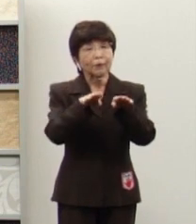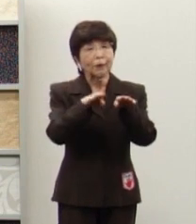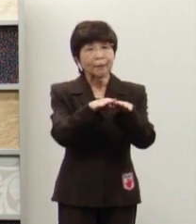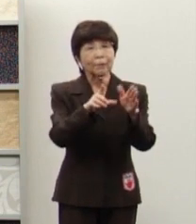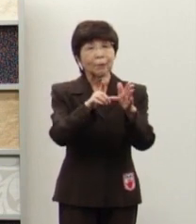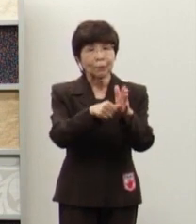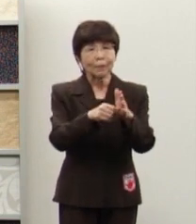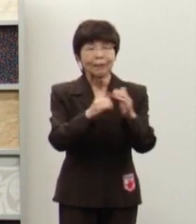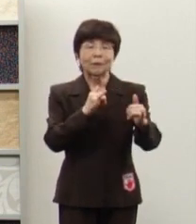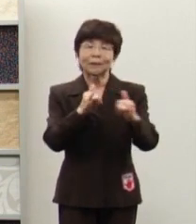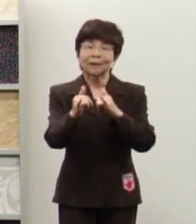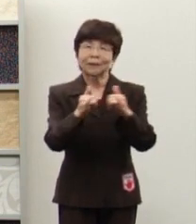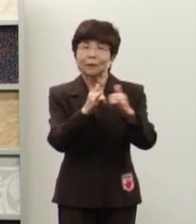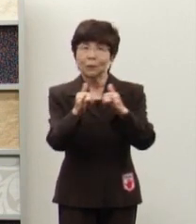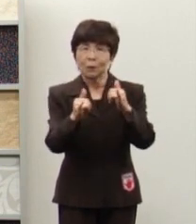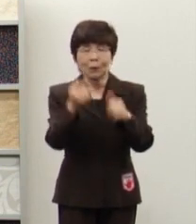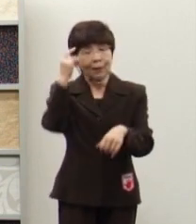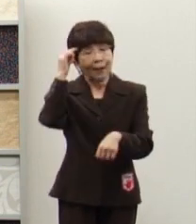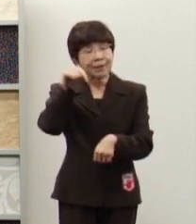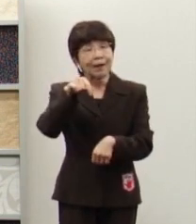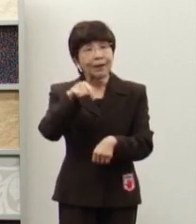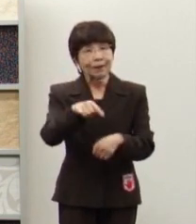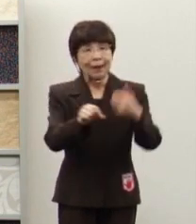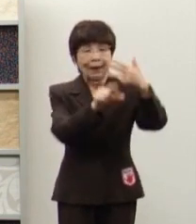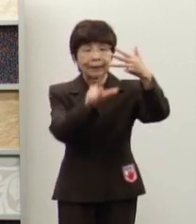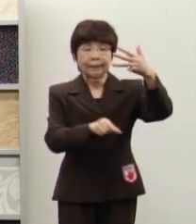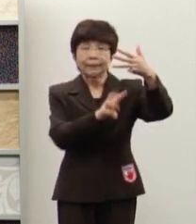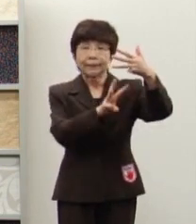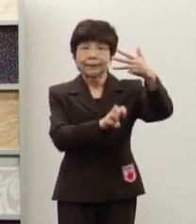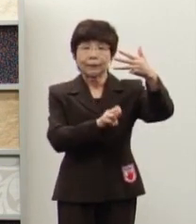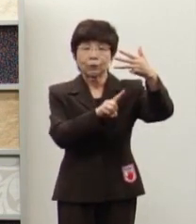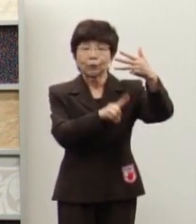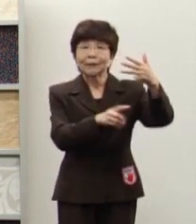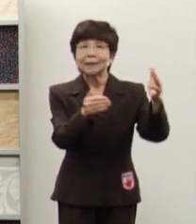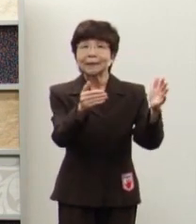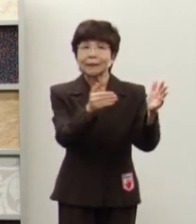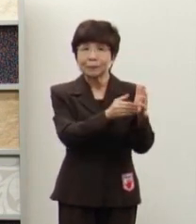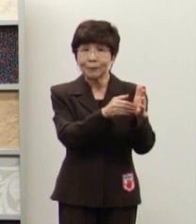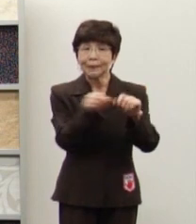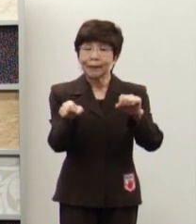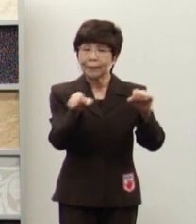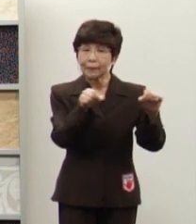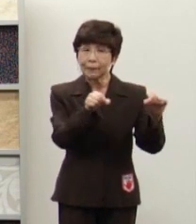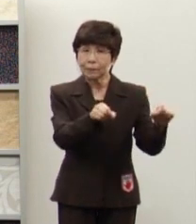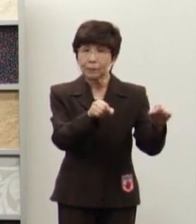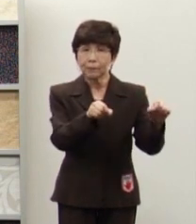活発になる時期を含めました8月31日までといたします。